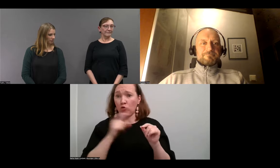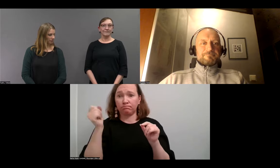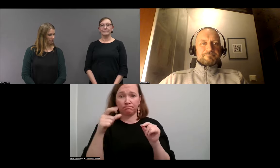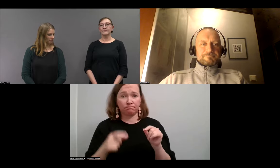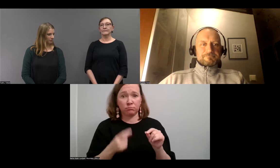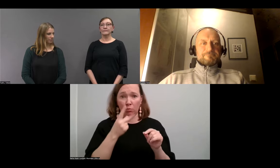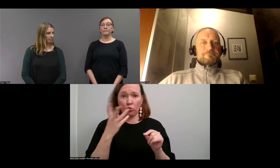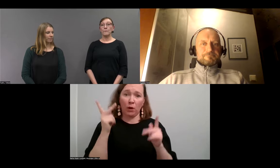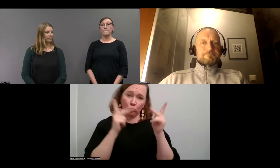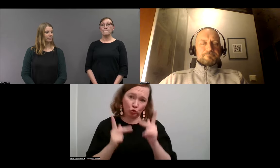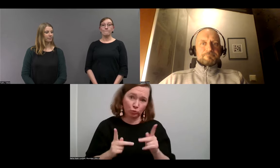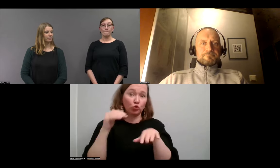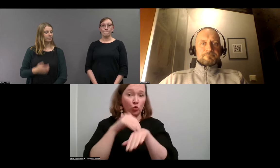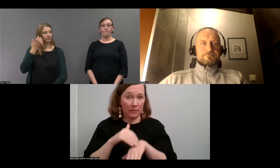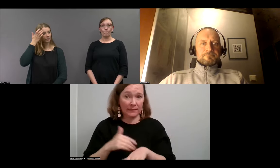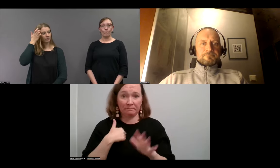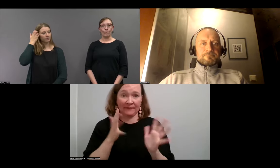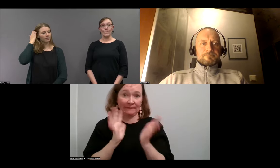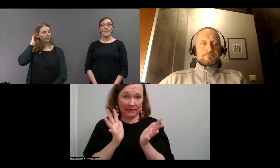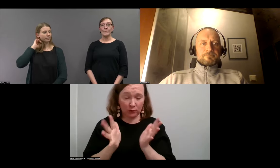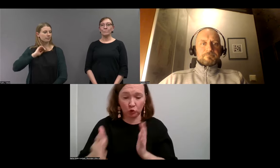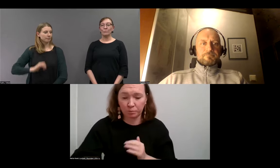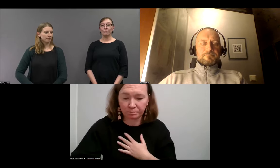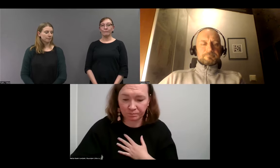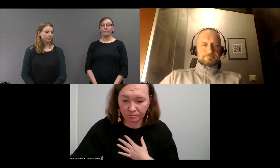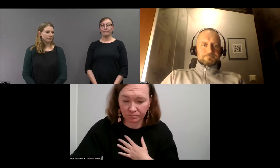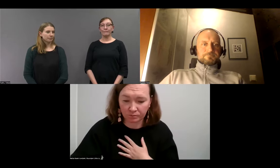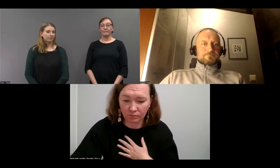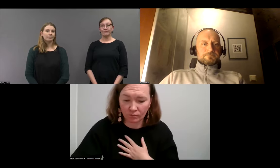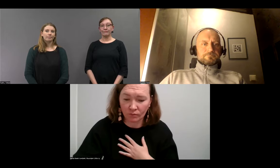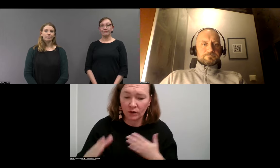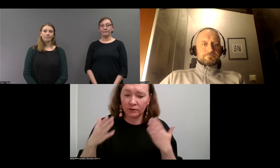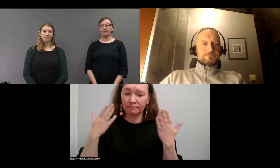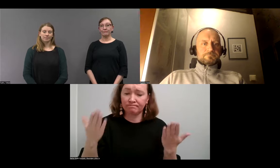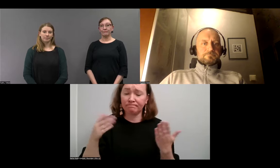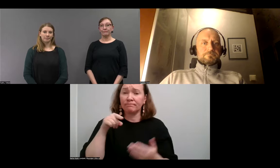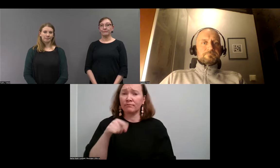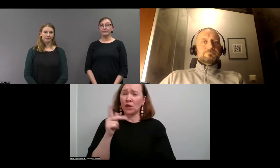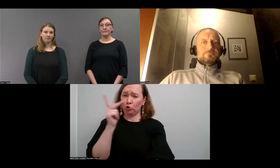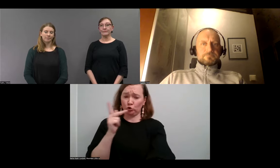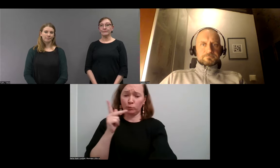tästä. Ja huomaan, että chattiin on tullut kysymyksiä ja kommentteja, niin viiton ne nyt tässä.